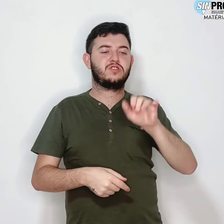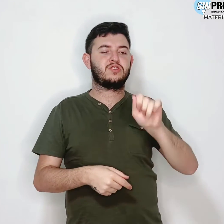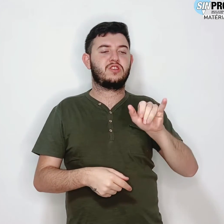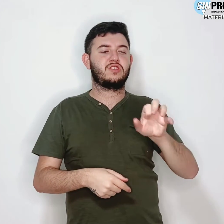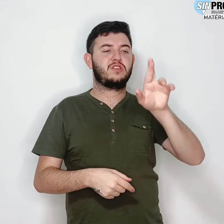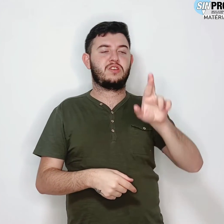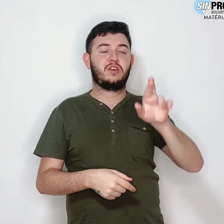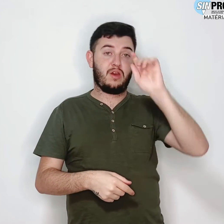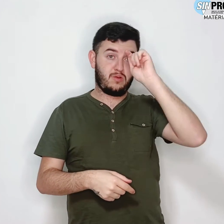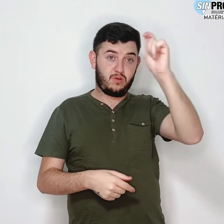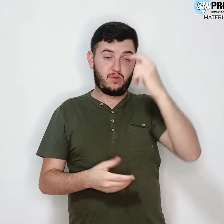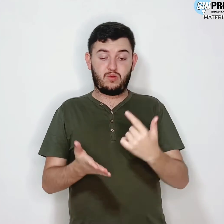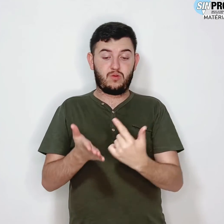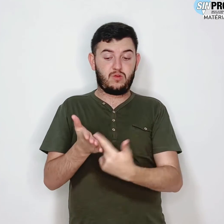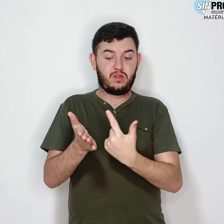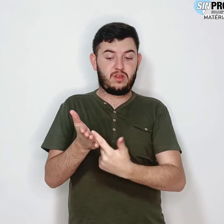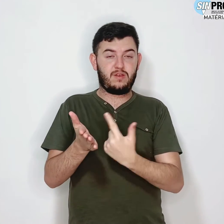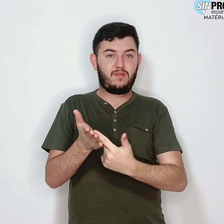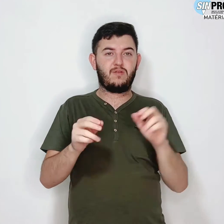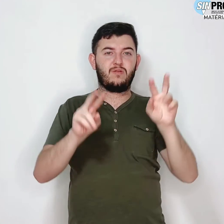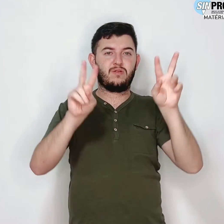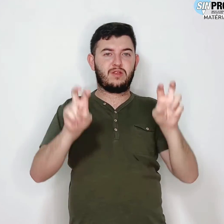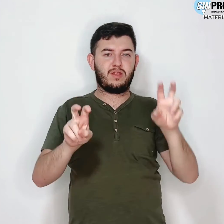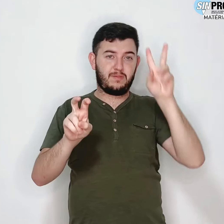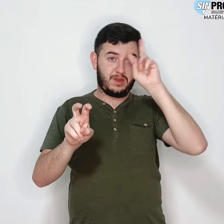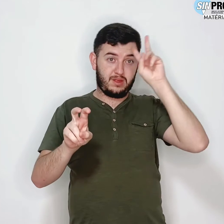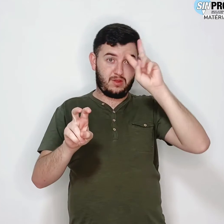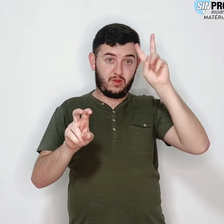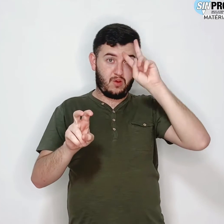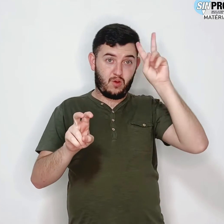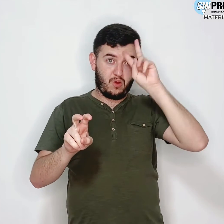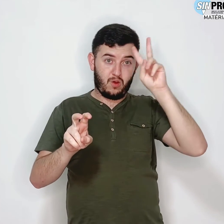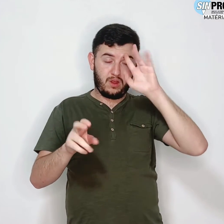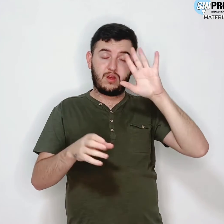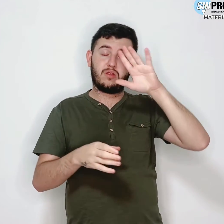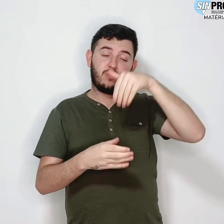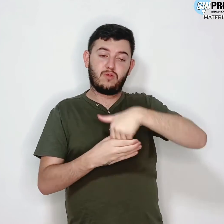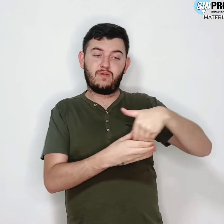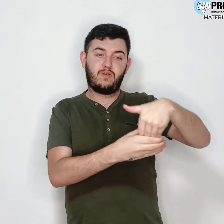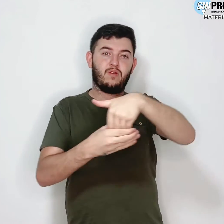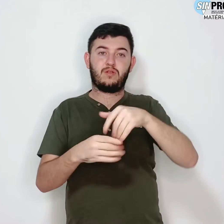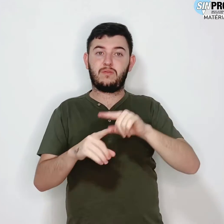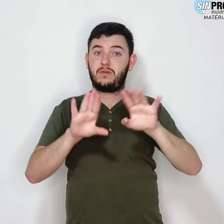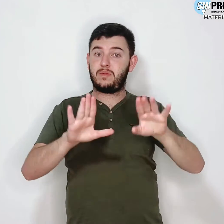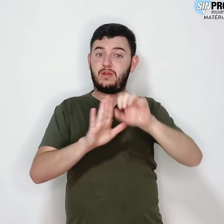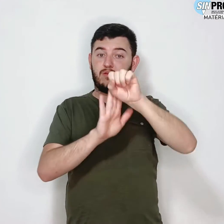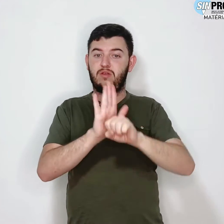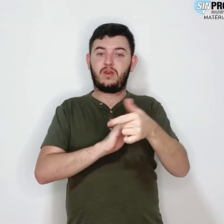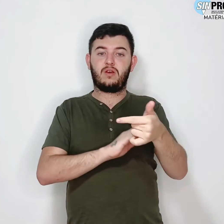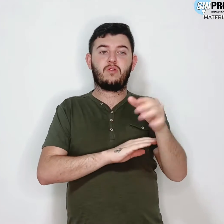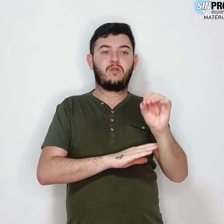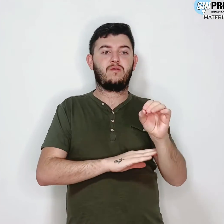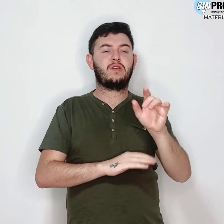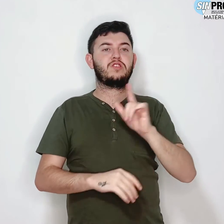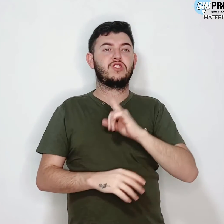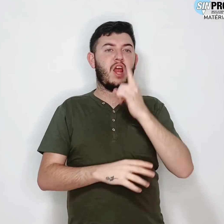que, na primeira metade do século XX, eram fraudadas descaradamente e